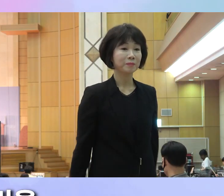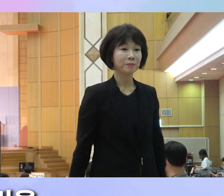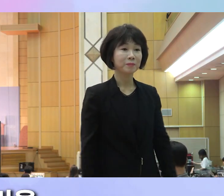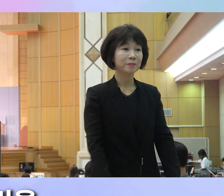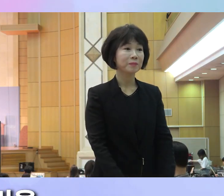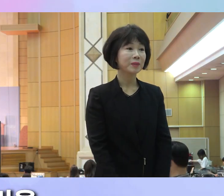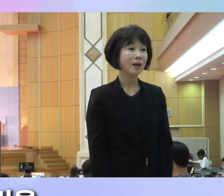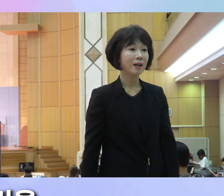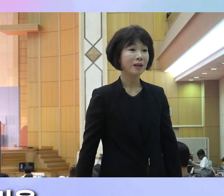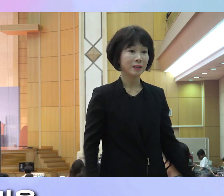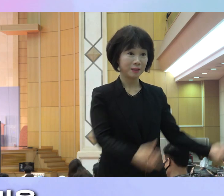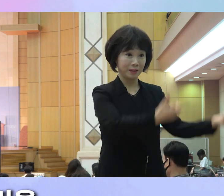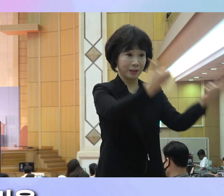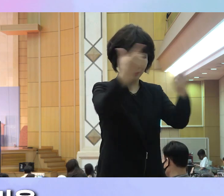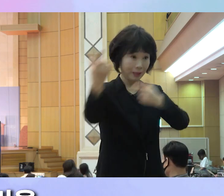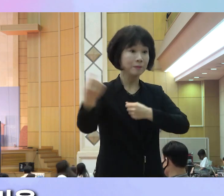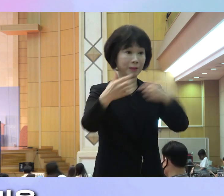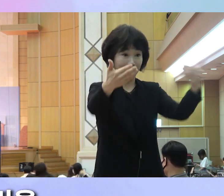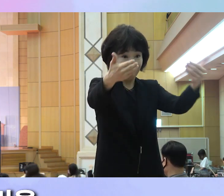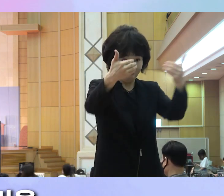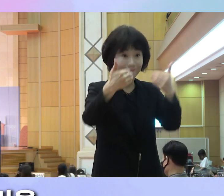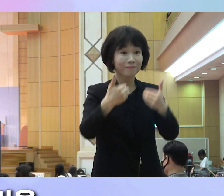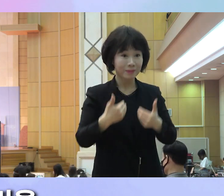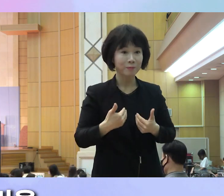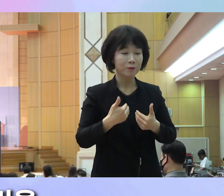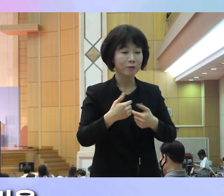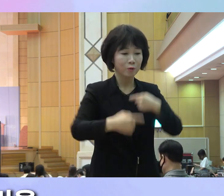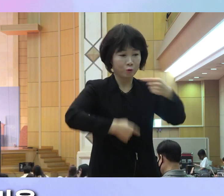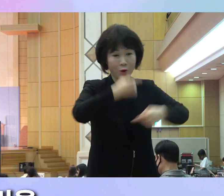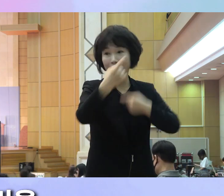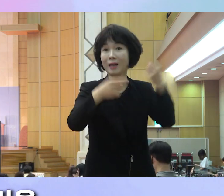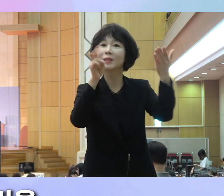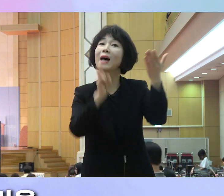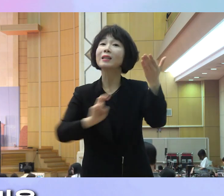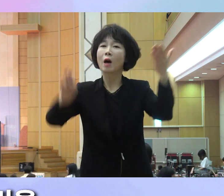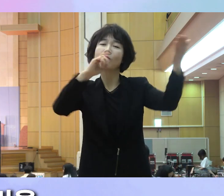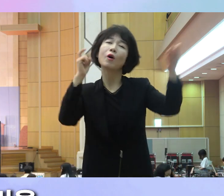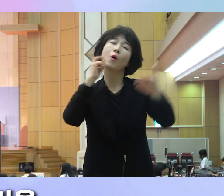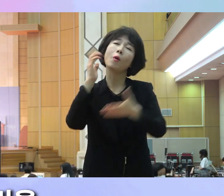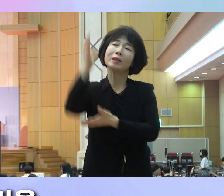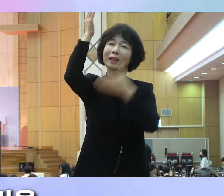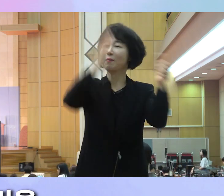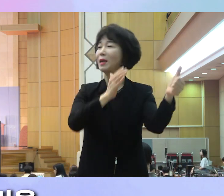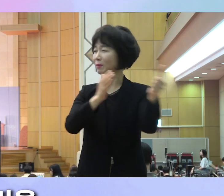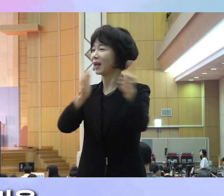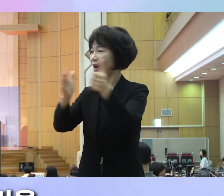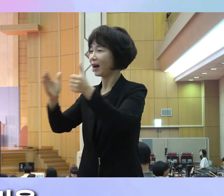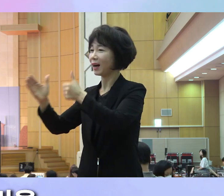할렐루야. 찬양하시면서 이 시간 총동원 연합 부활주일 예배를 주님께 드리겠습니다.